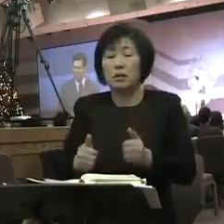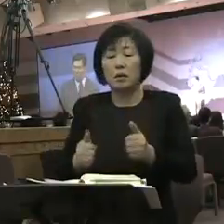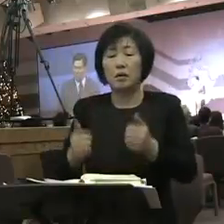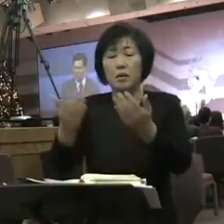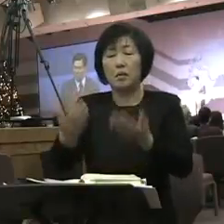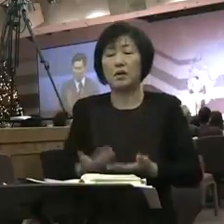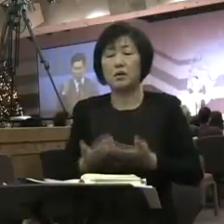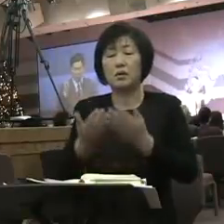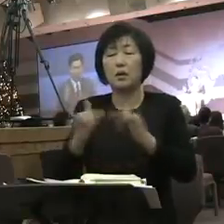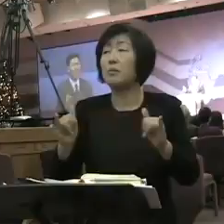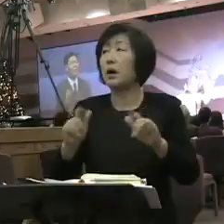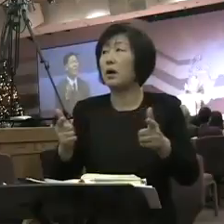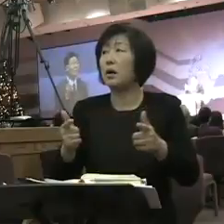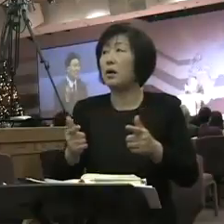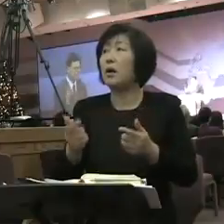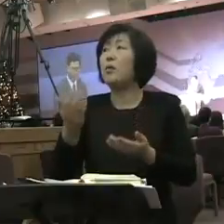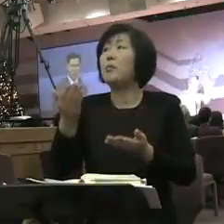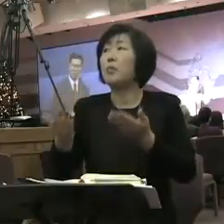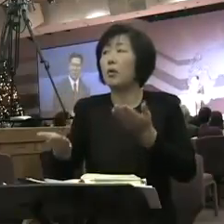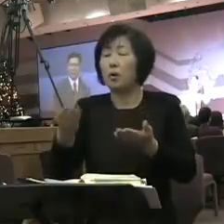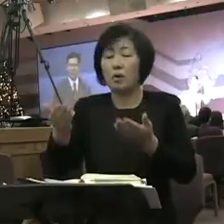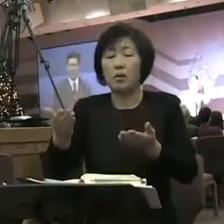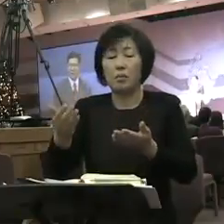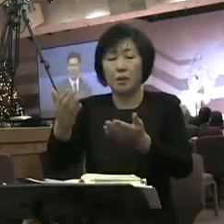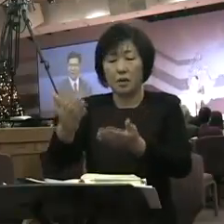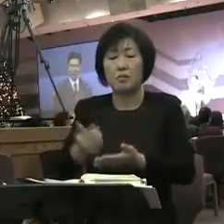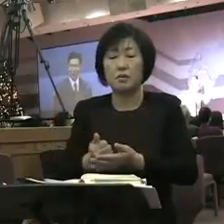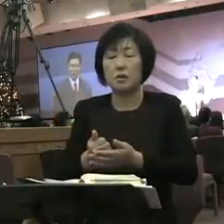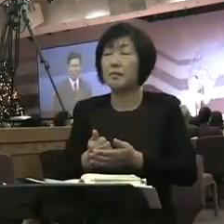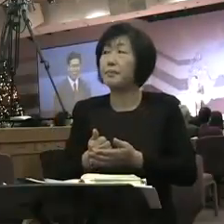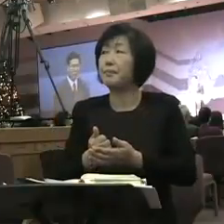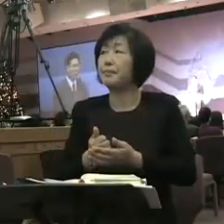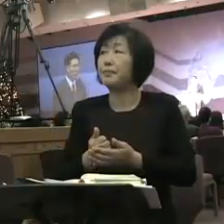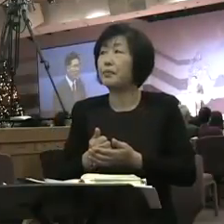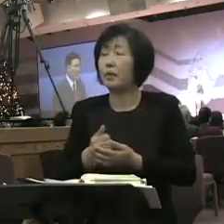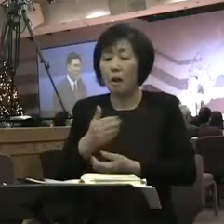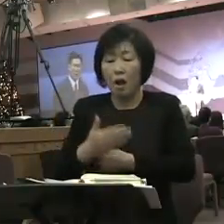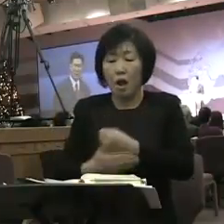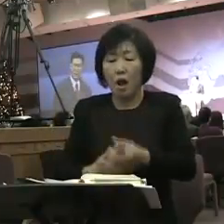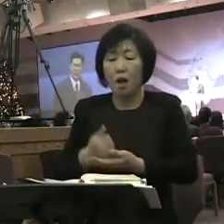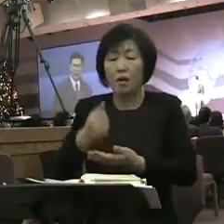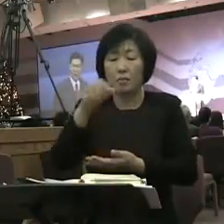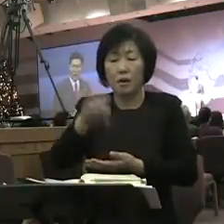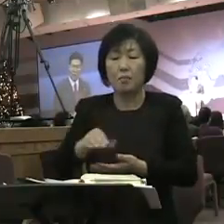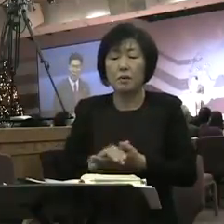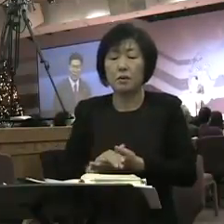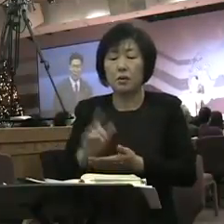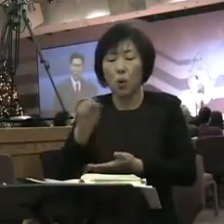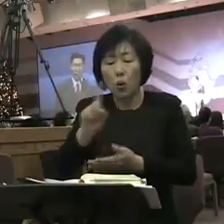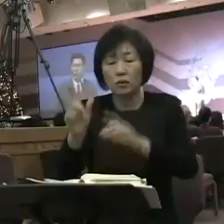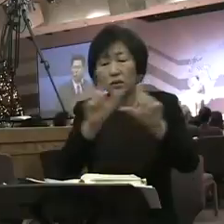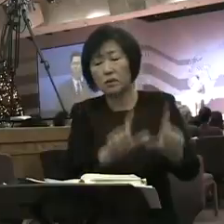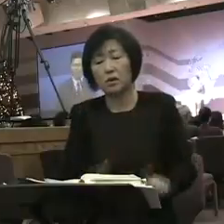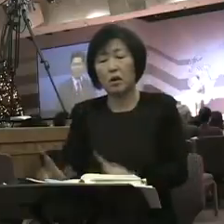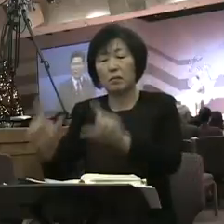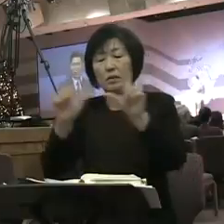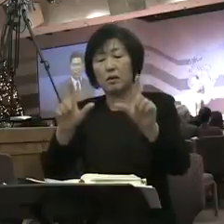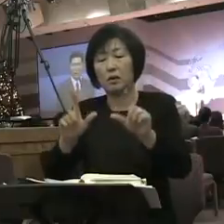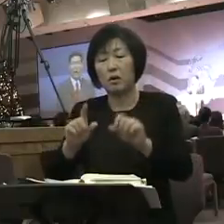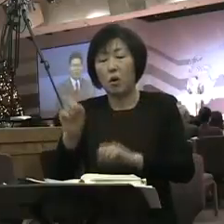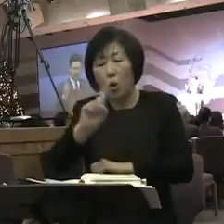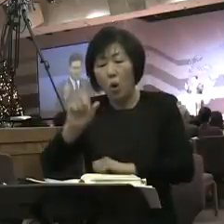아니에요. 그러나 평가는 받습니다. 하나님 앞에서 우리가 어떤 삶을 살았는가, 하나님 앞에서 우리가 어떠한